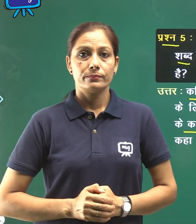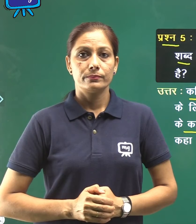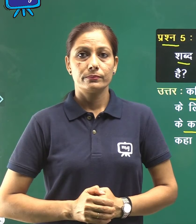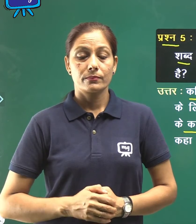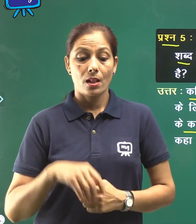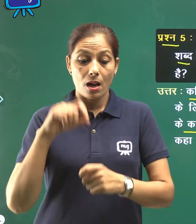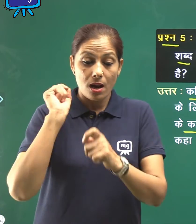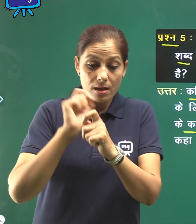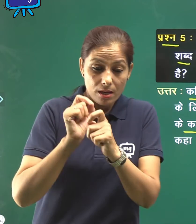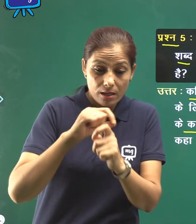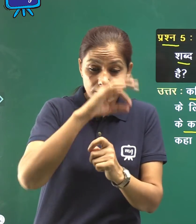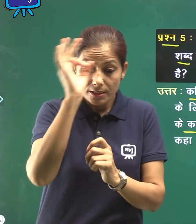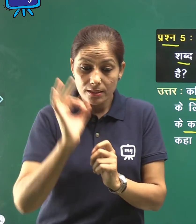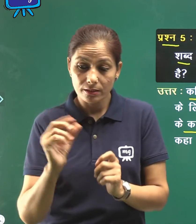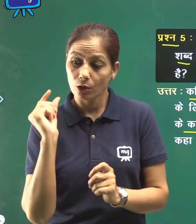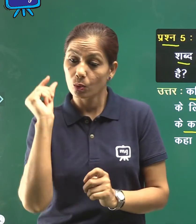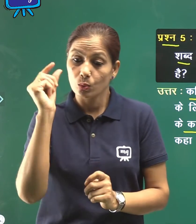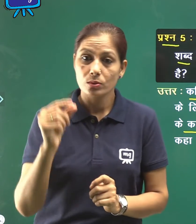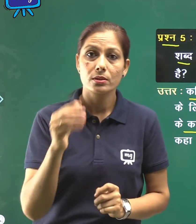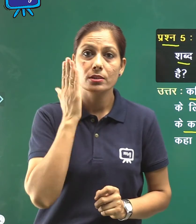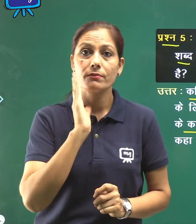शब्द शिल्पी